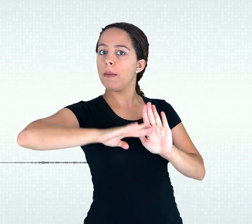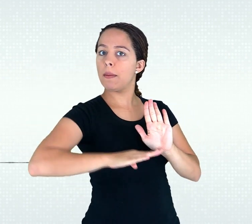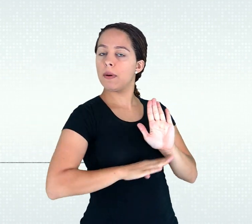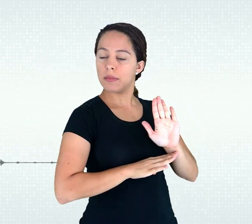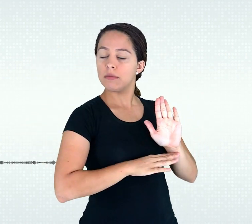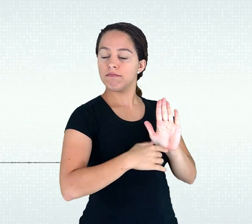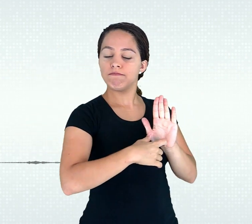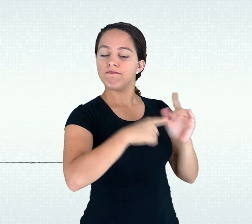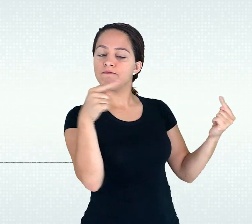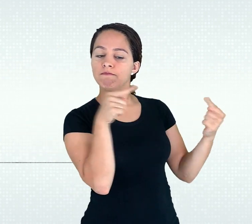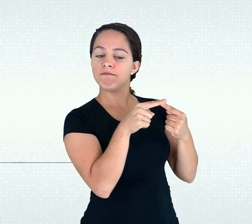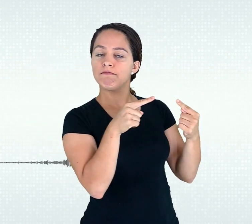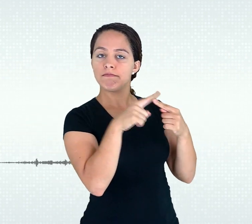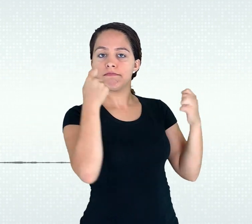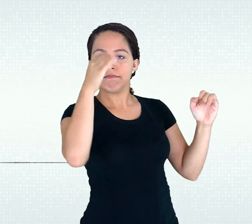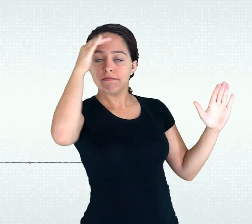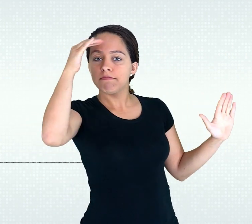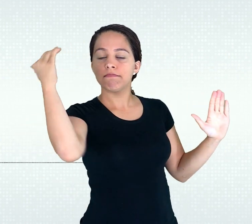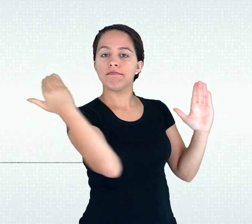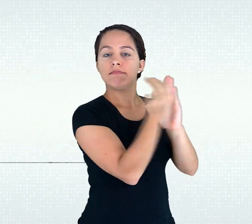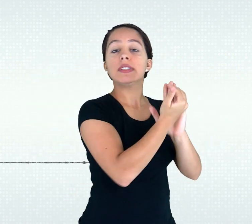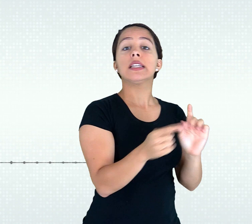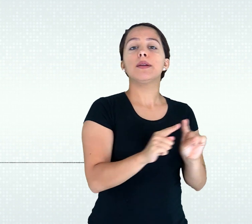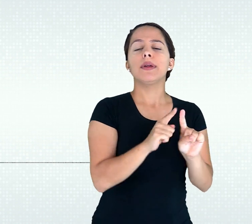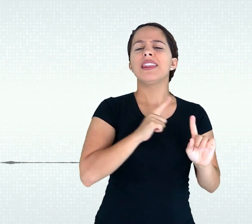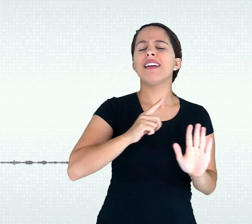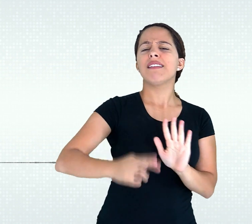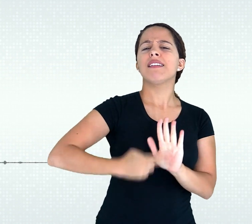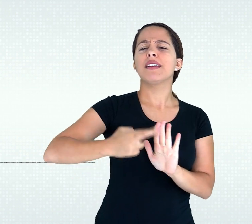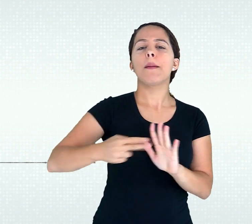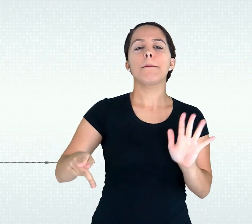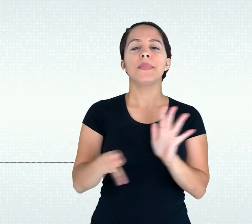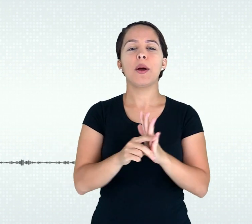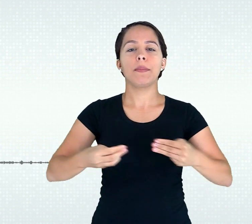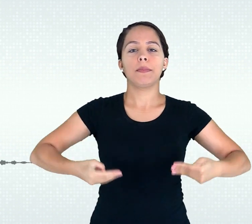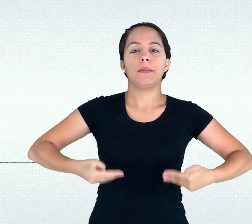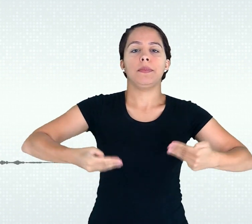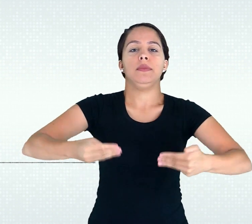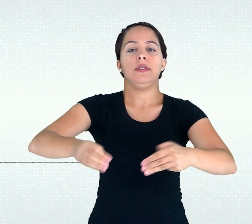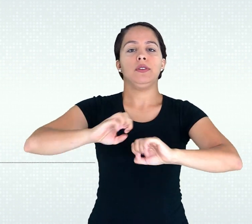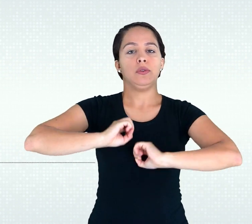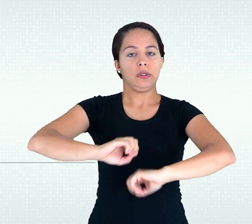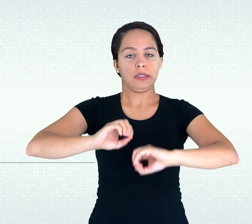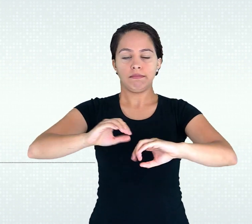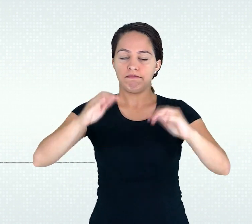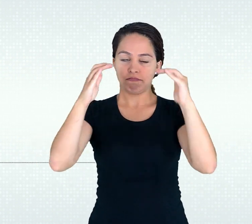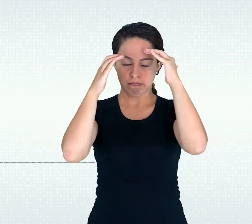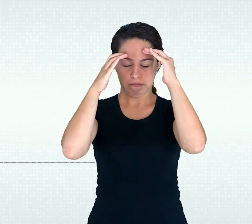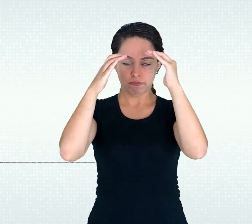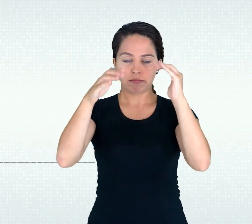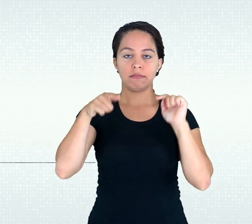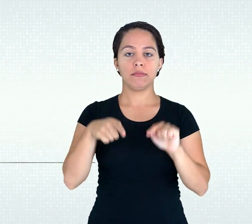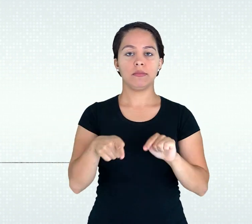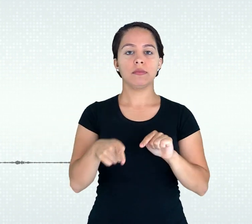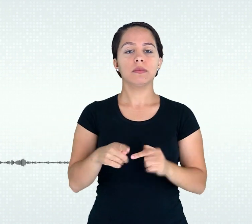e com os pareceres diretrizes e notas técnicas do ministério da educação